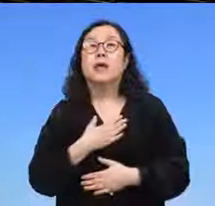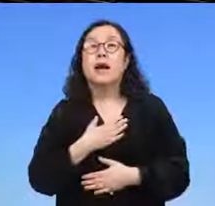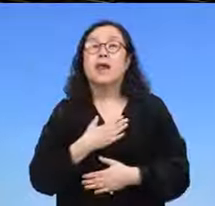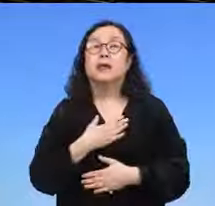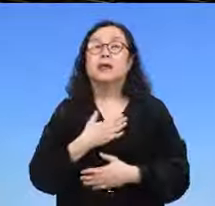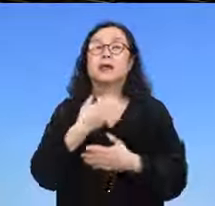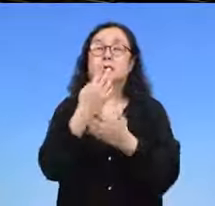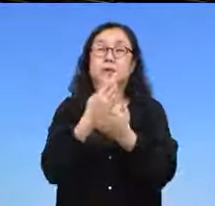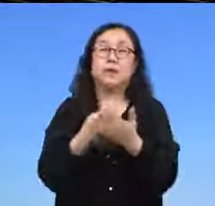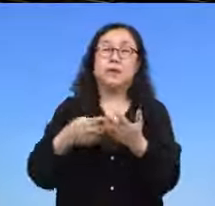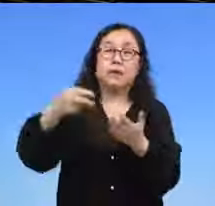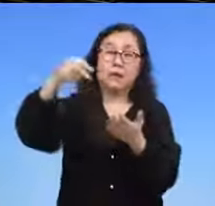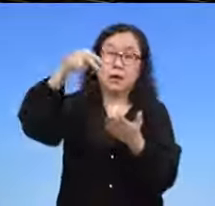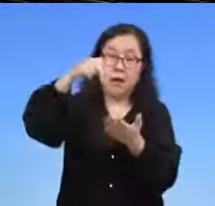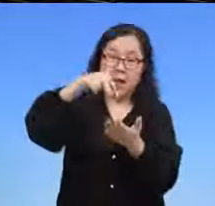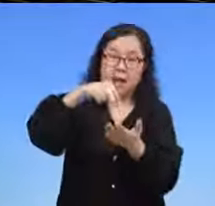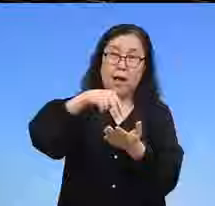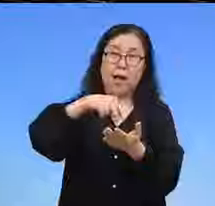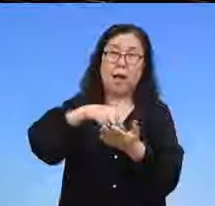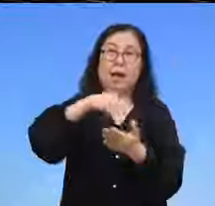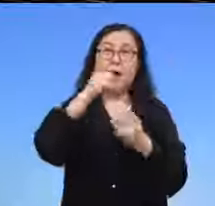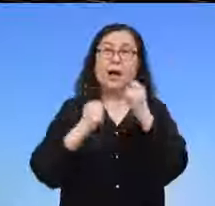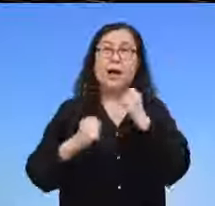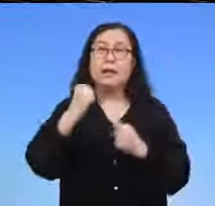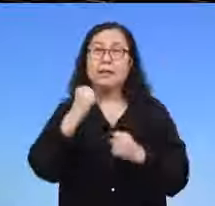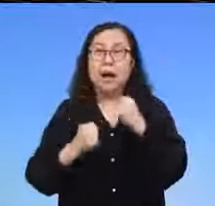나는 일어나